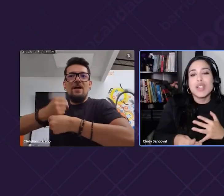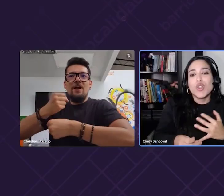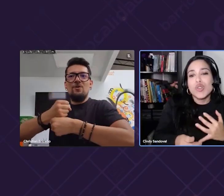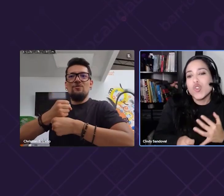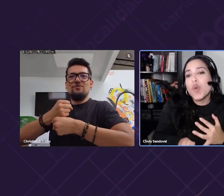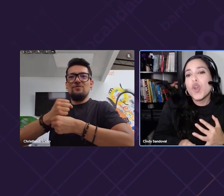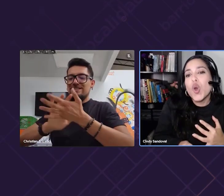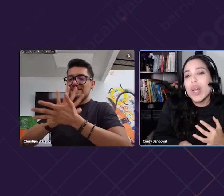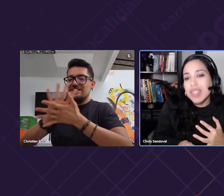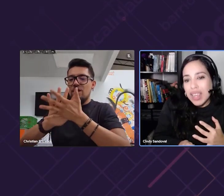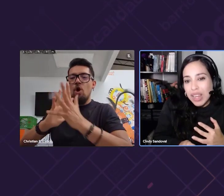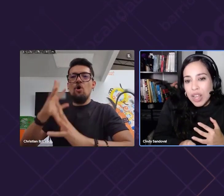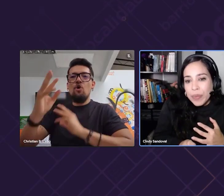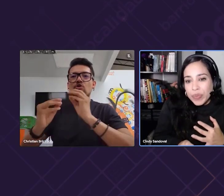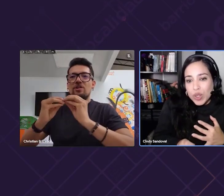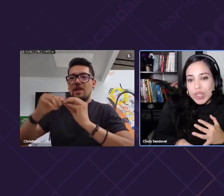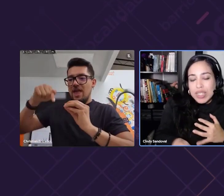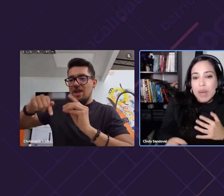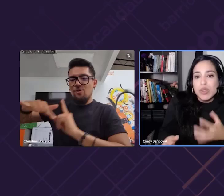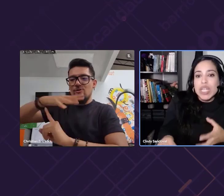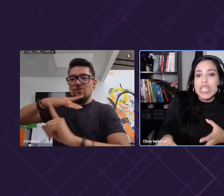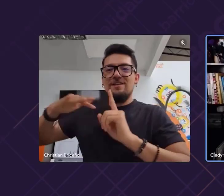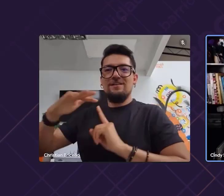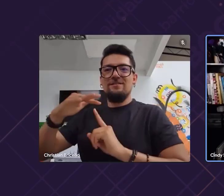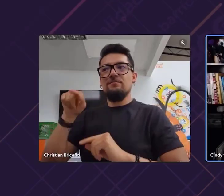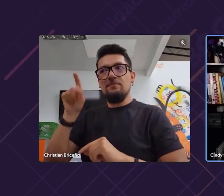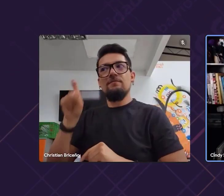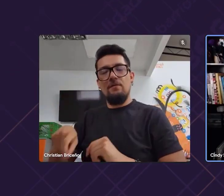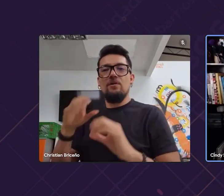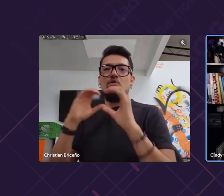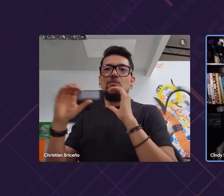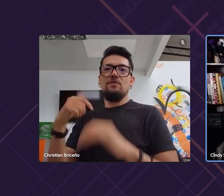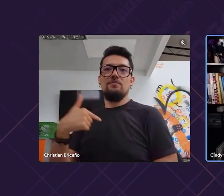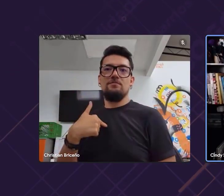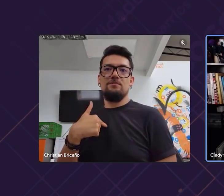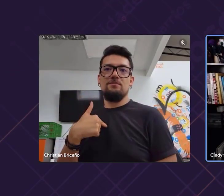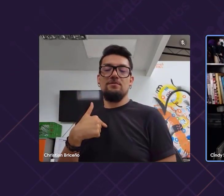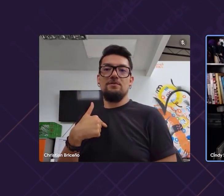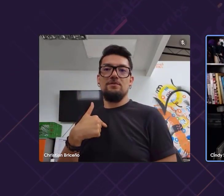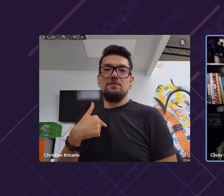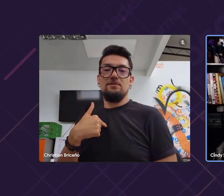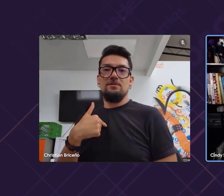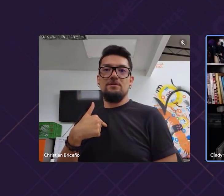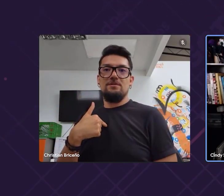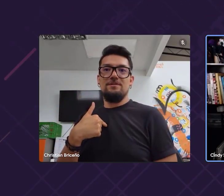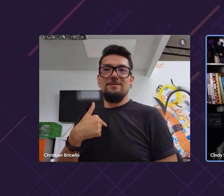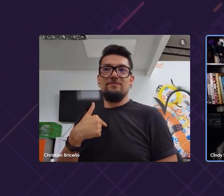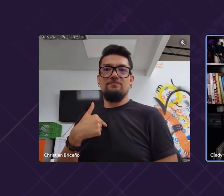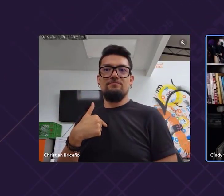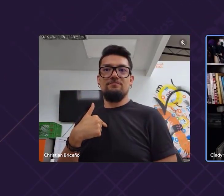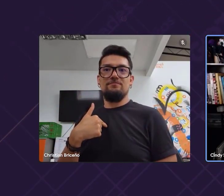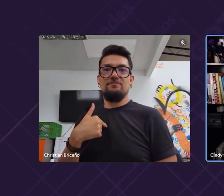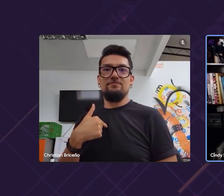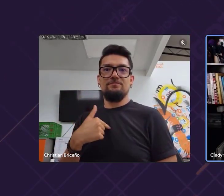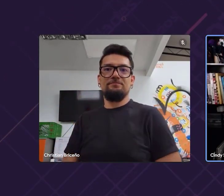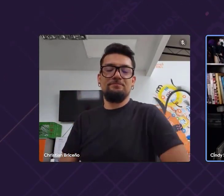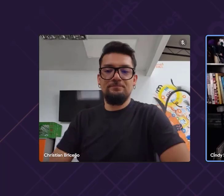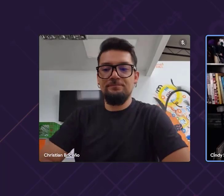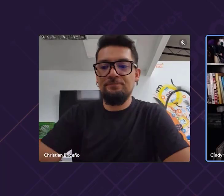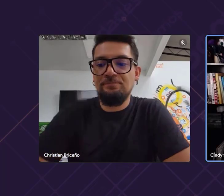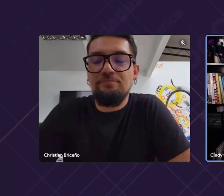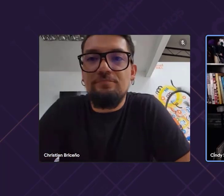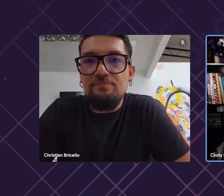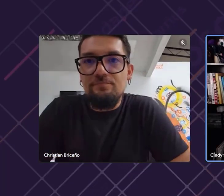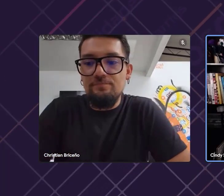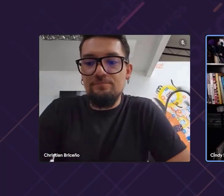lengua de señas, entonces, ¿cómo lo va a hacer? Entonces, digamos que ya el intérprete entraría cuando hay reuniones extensas, cuando ya